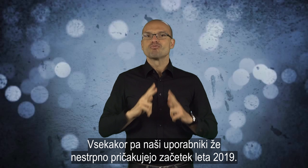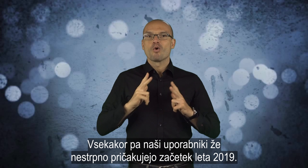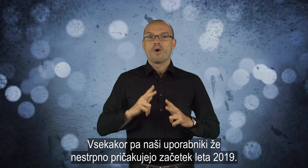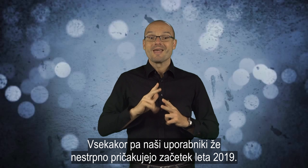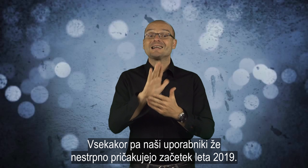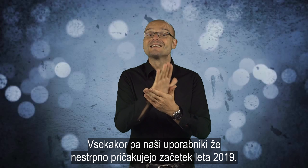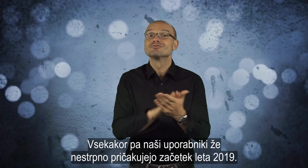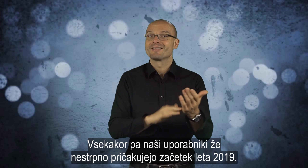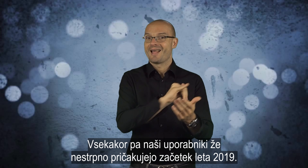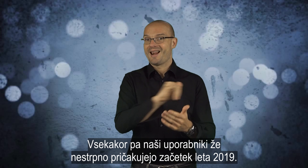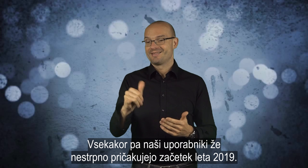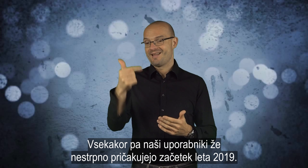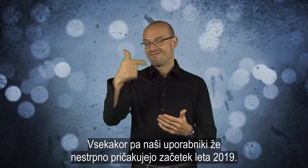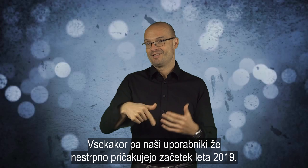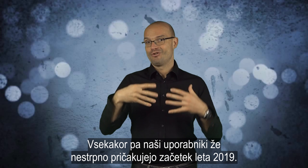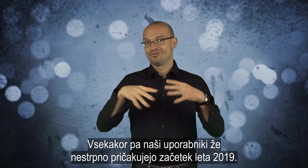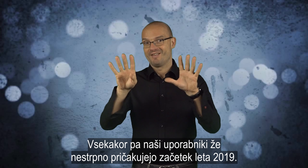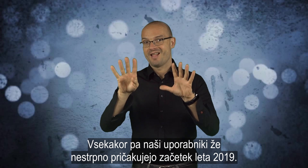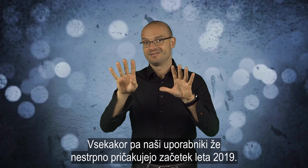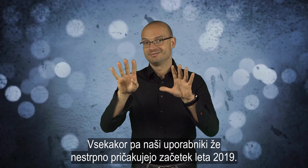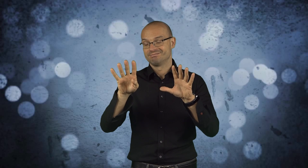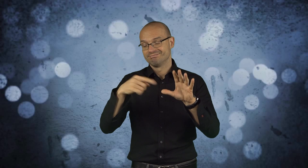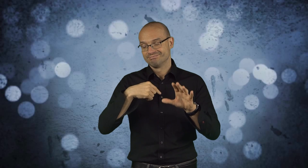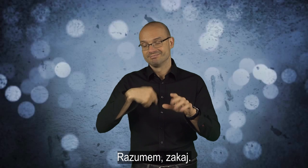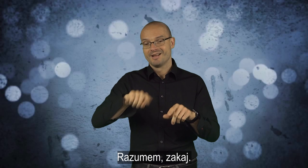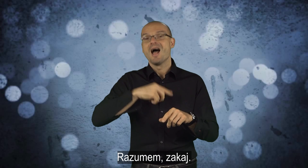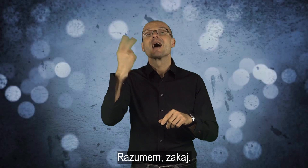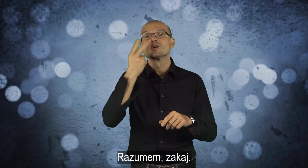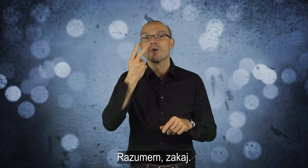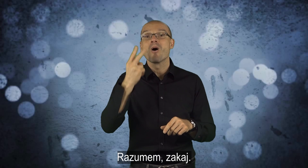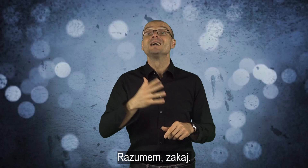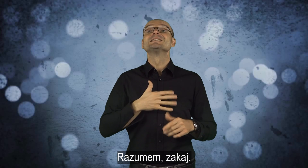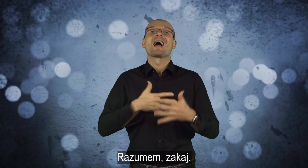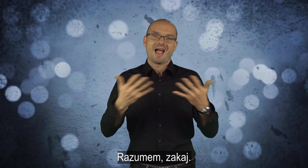2019. Razumem, zakaj.